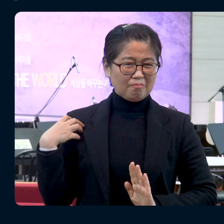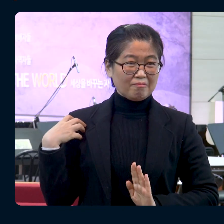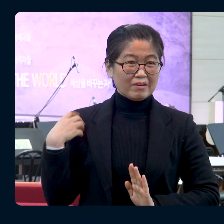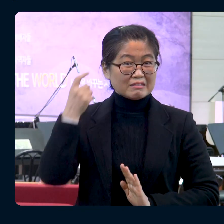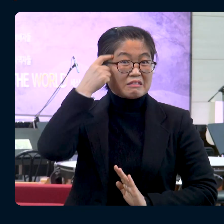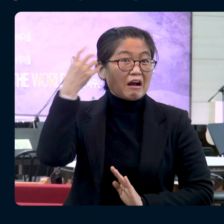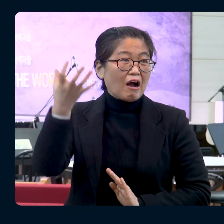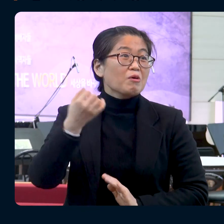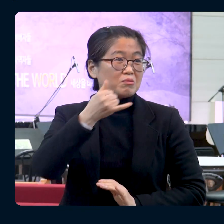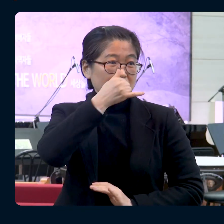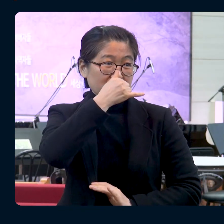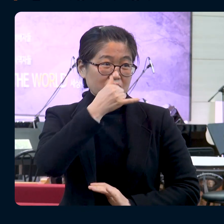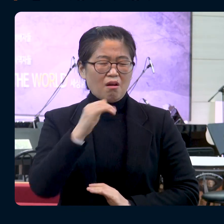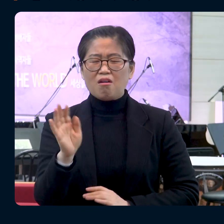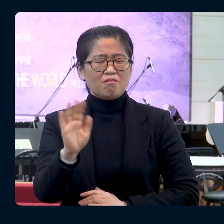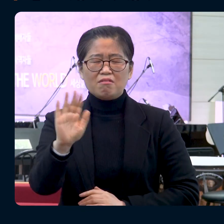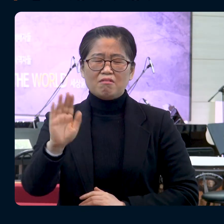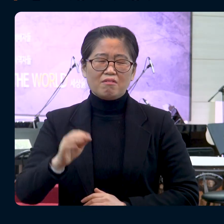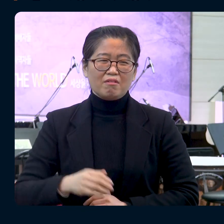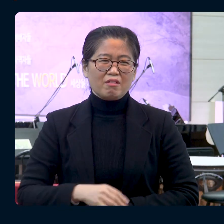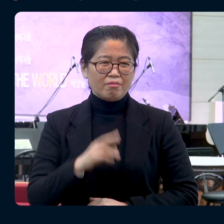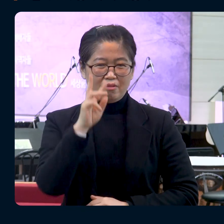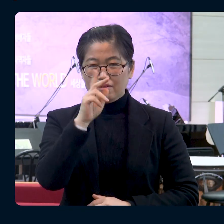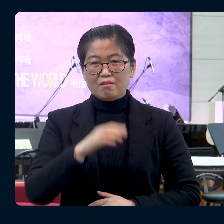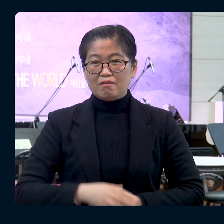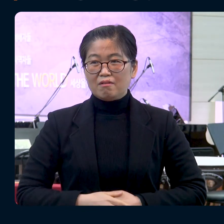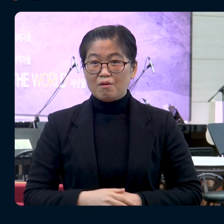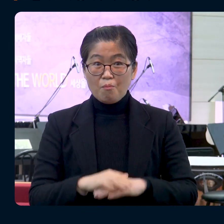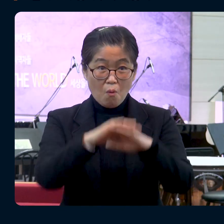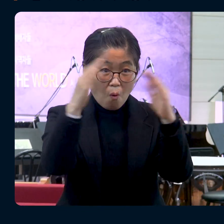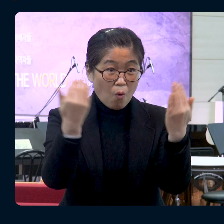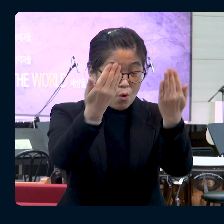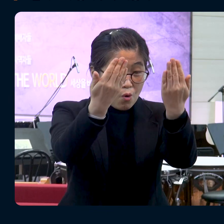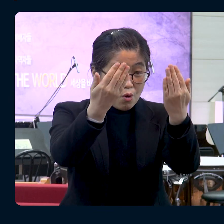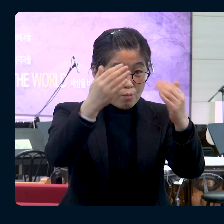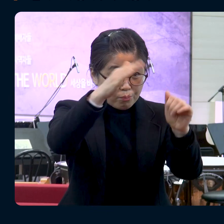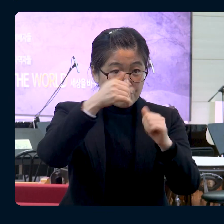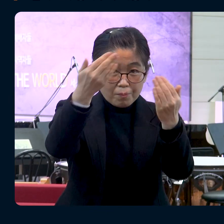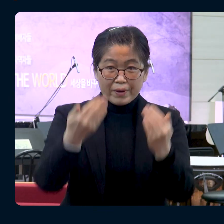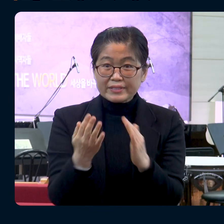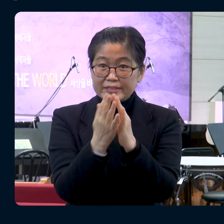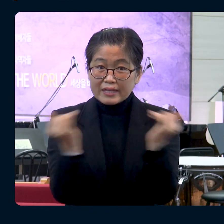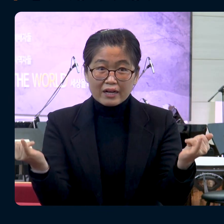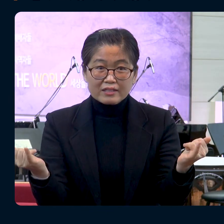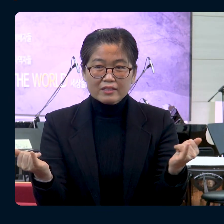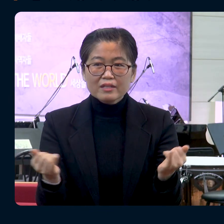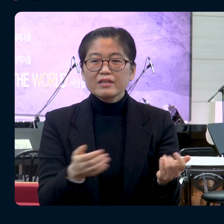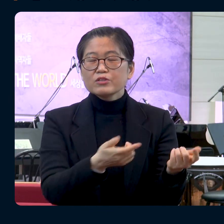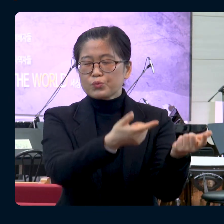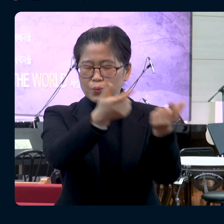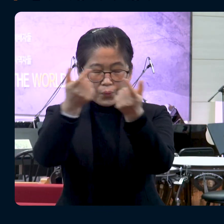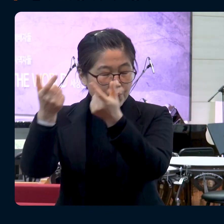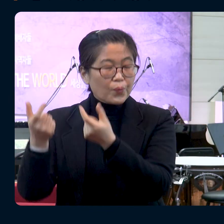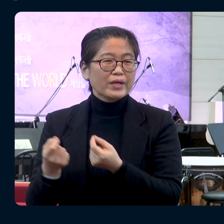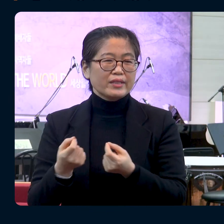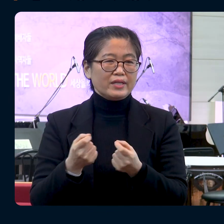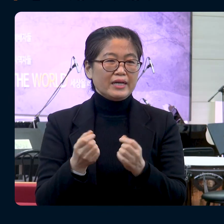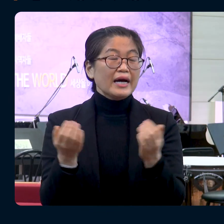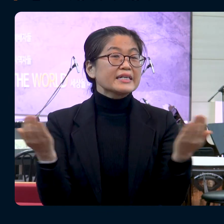식의 생각 갖고 있는데 아니라는 거죠. 모든 부르심을 입은 자들은 다 사역자로 부르심을